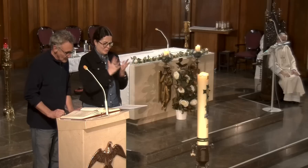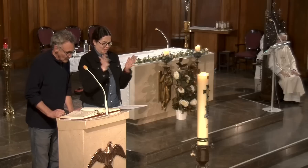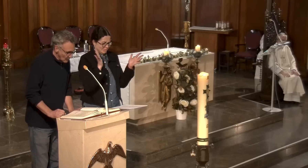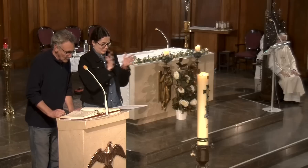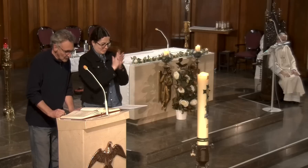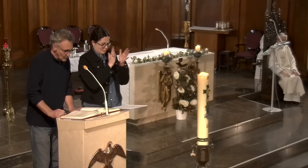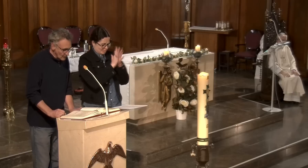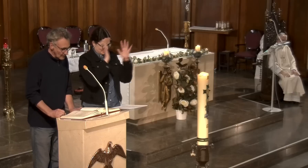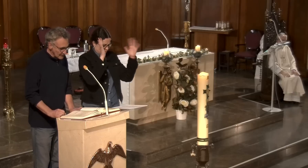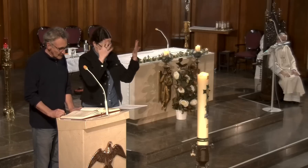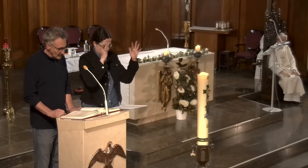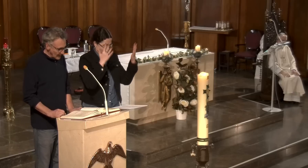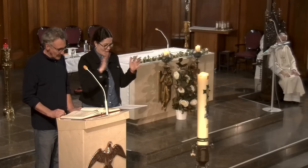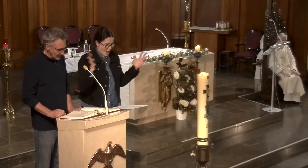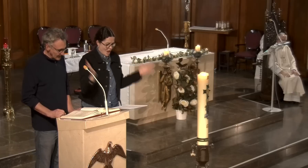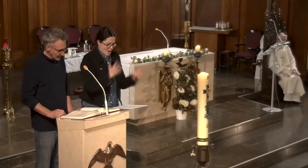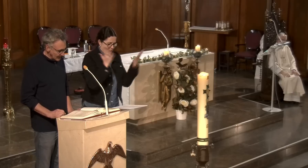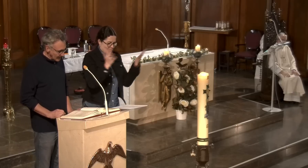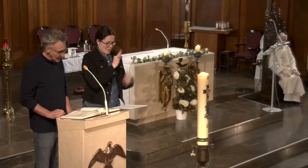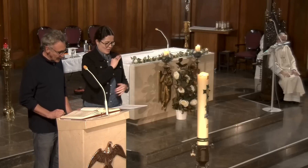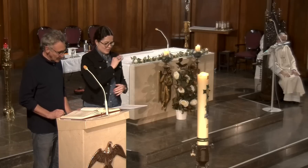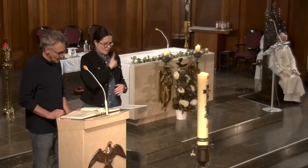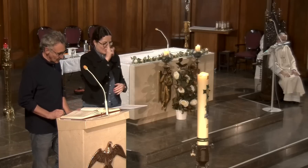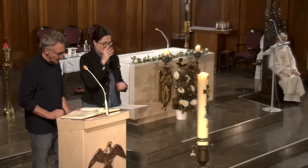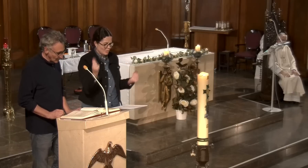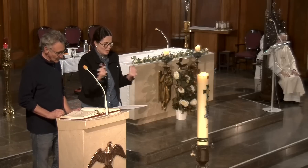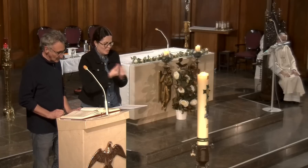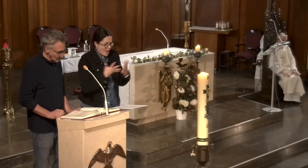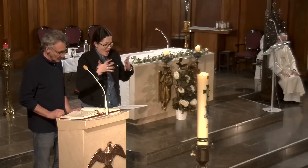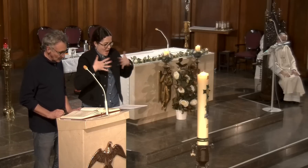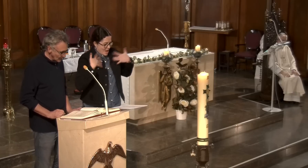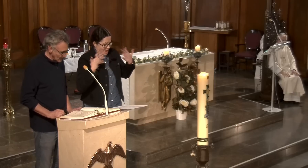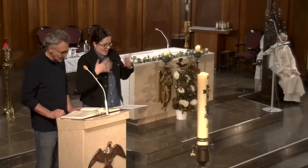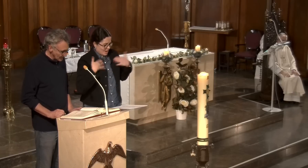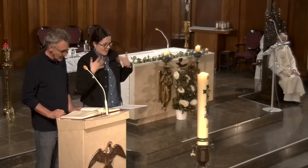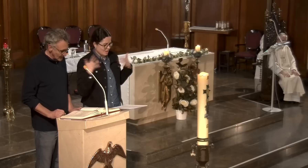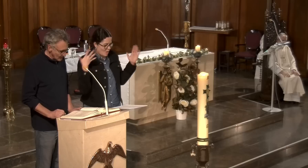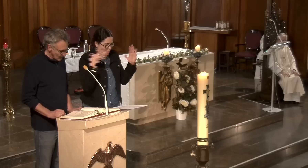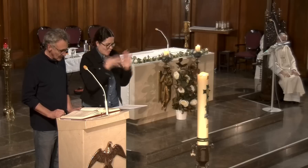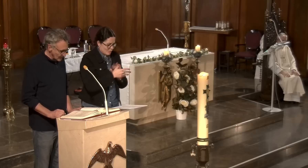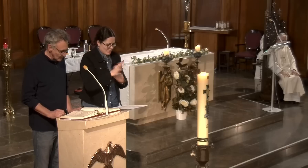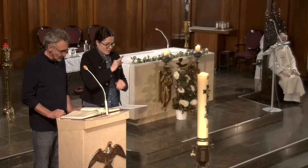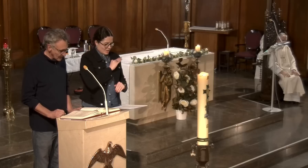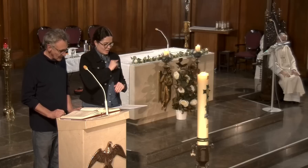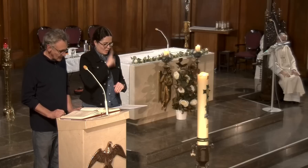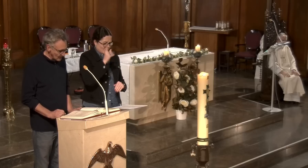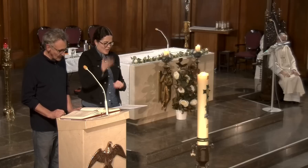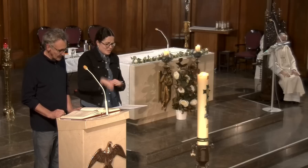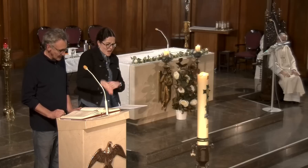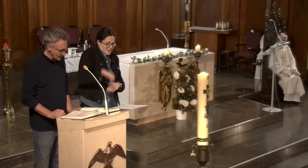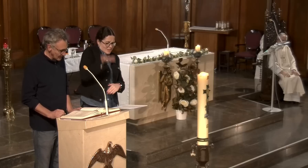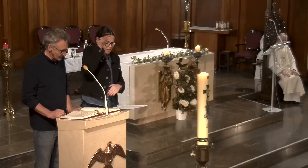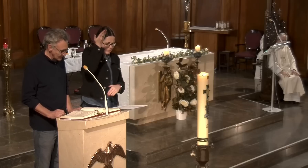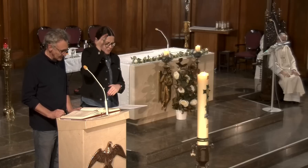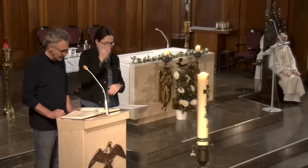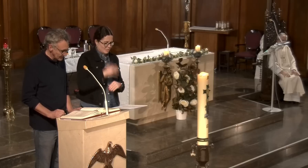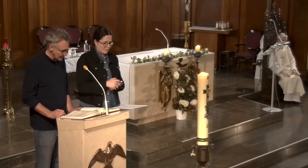pueblo de todos batir Palmas aclamaba a Dios con gritos de júbilo porque el Señor altísimo es terrible